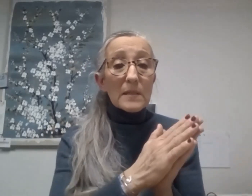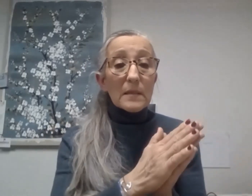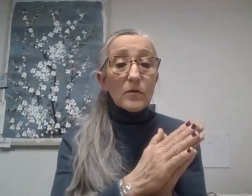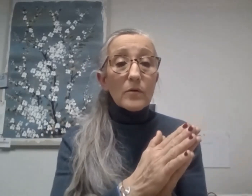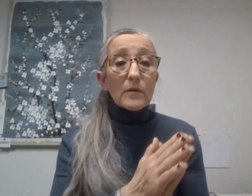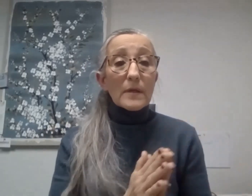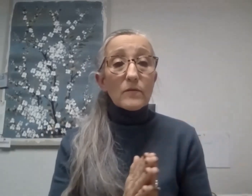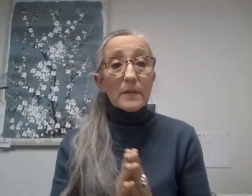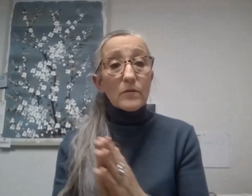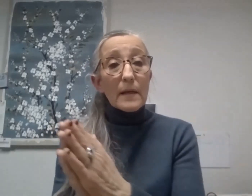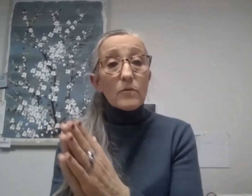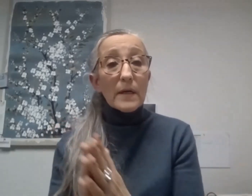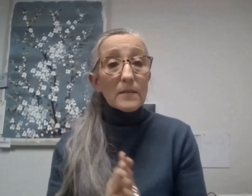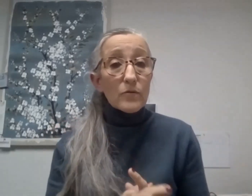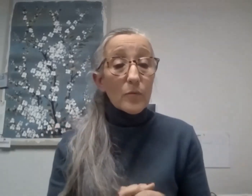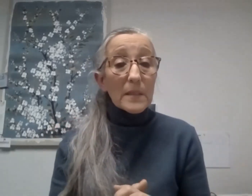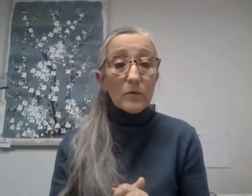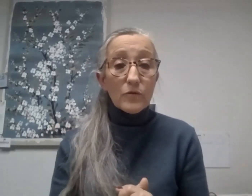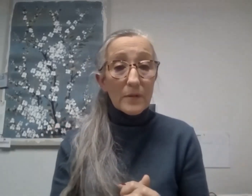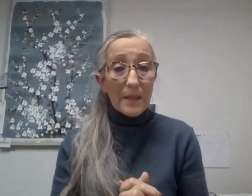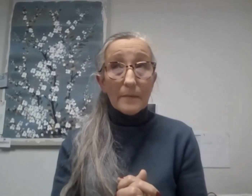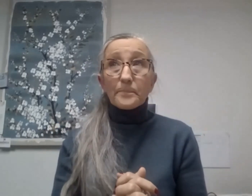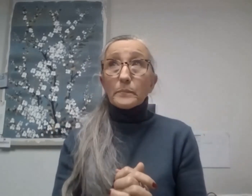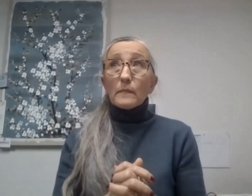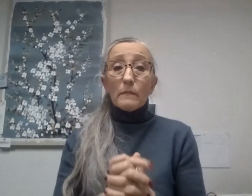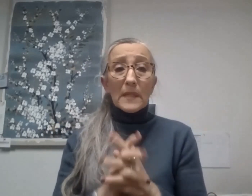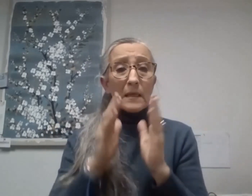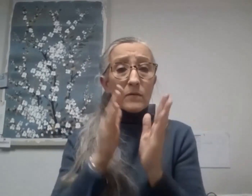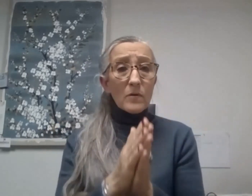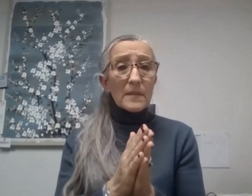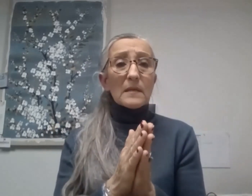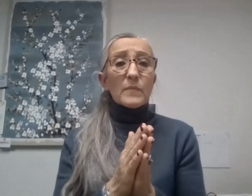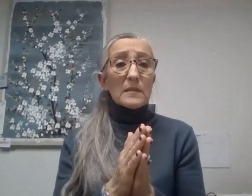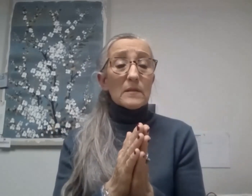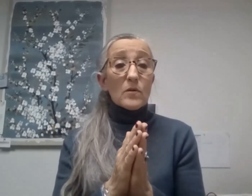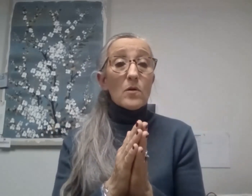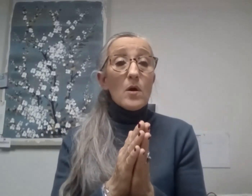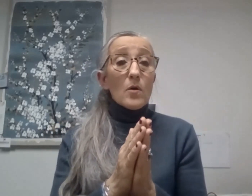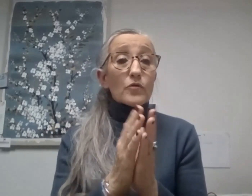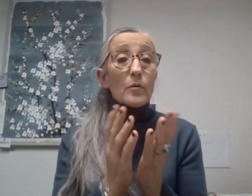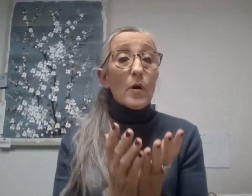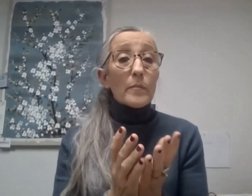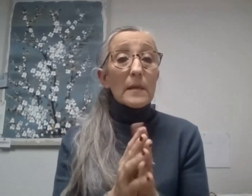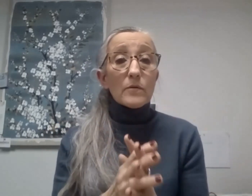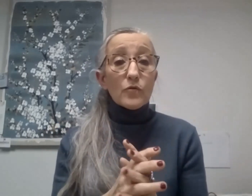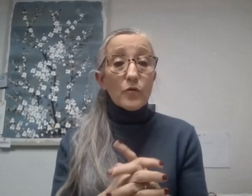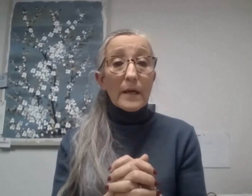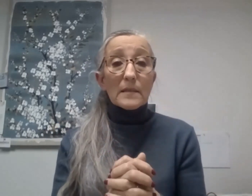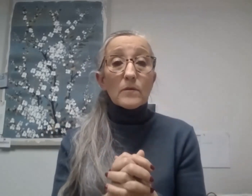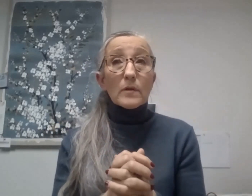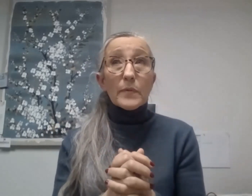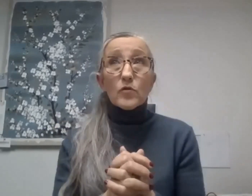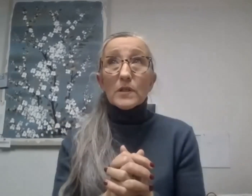7 700 dans l'éducation nationale, le reste dans le médico-social. Et dans ces 7 700, seulement 1000